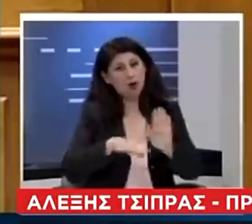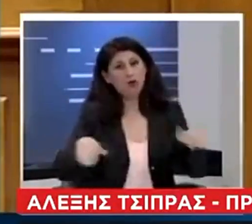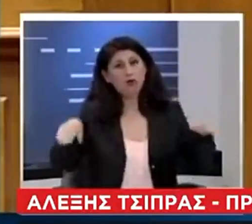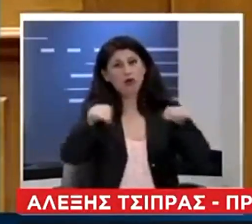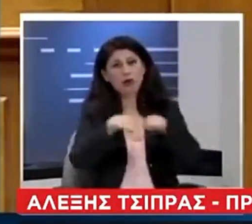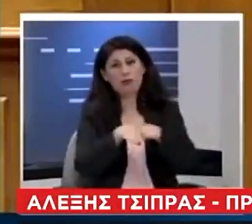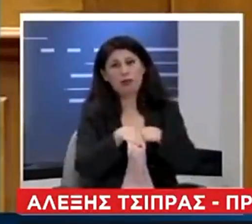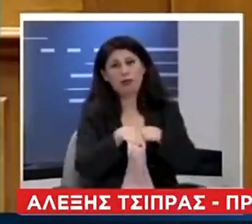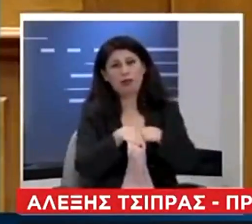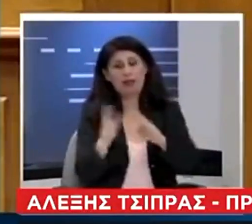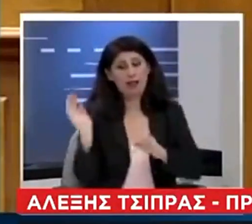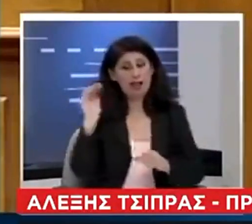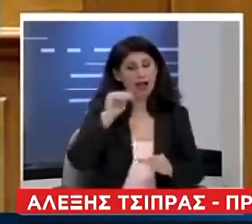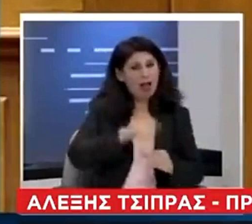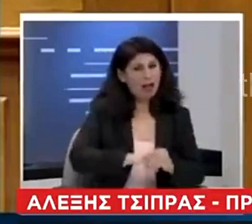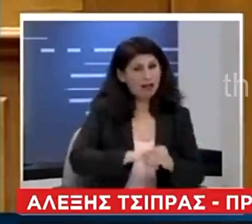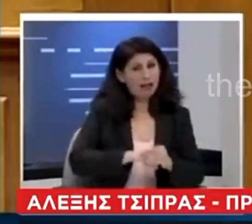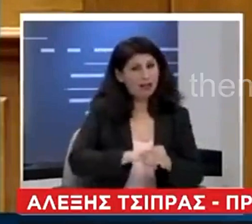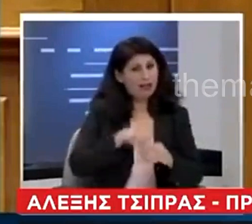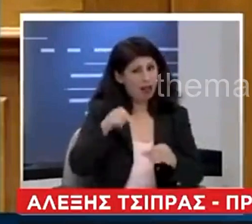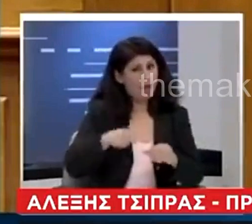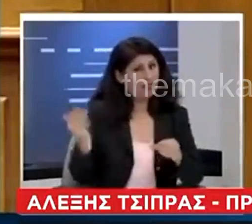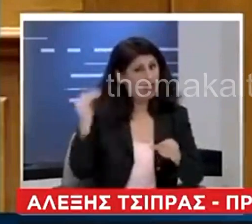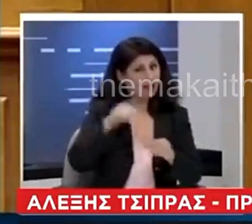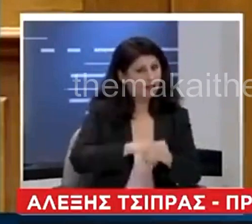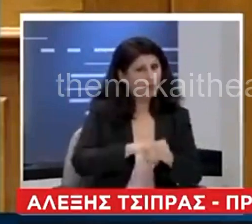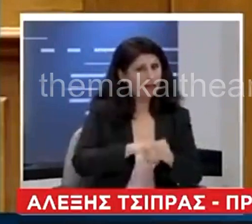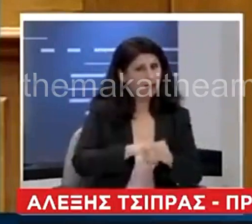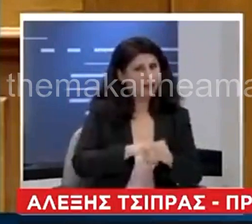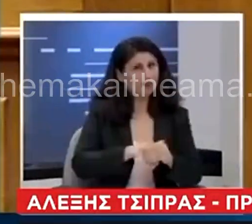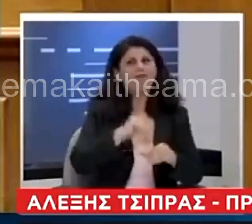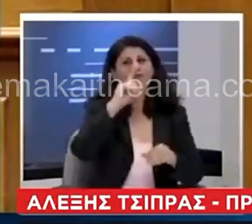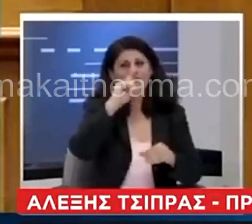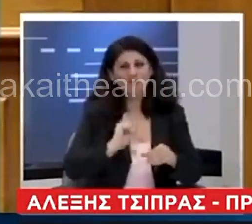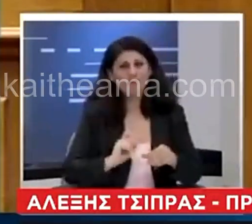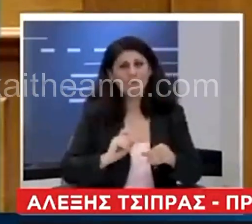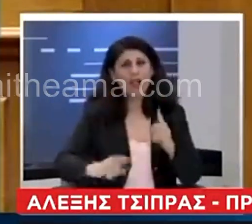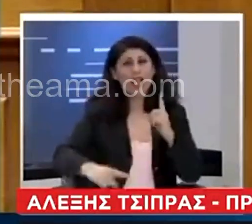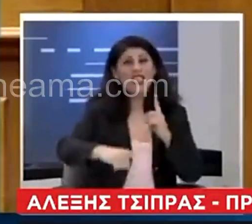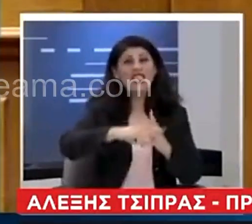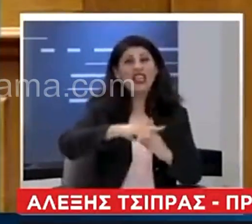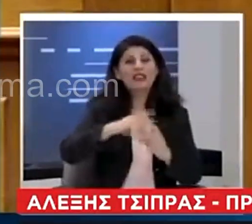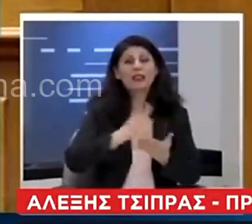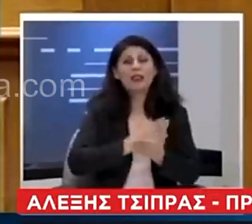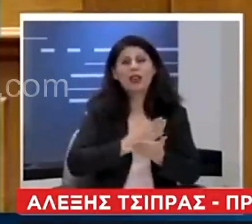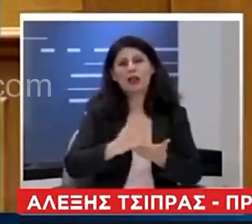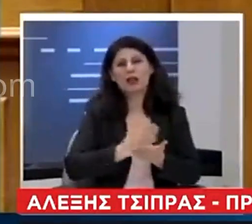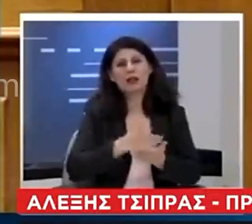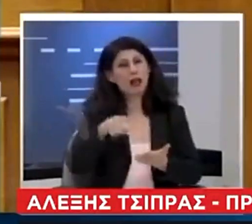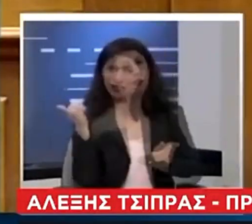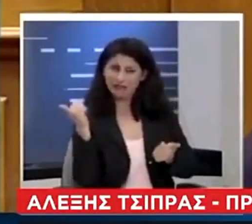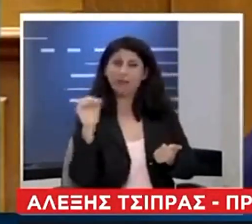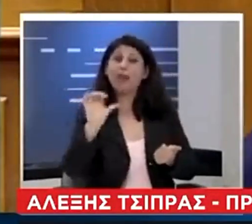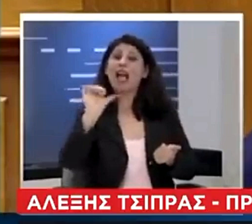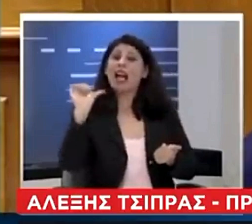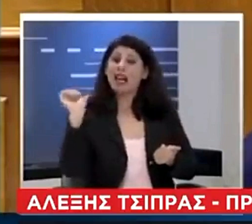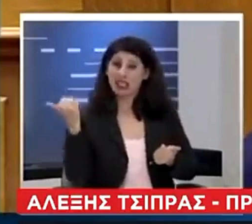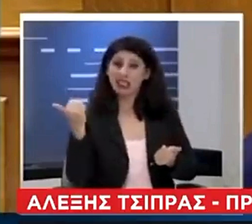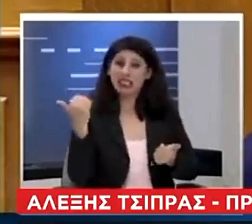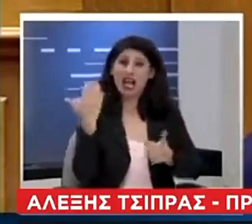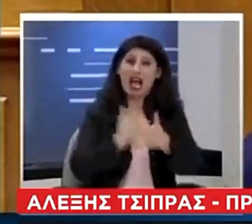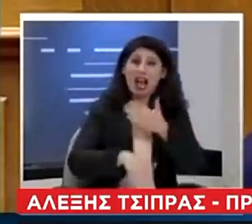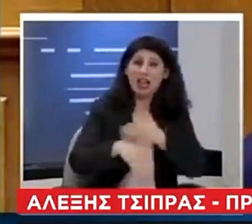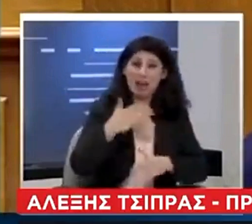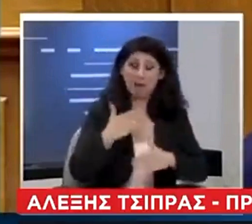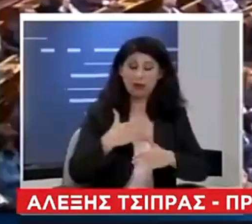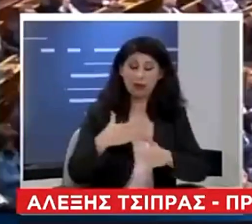ισοτιμίας. Η ένταξη αυτή, κυρίες και κύριοι συνάδελφοι, απαιτεί θετικές διακρίσεις. Αυτή είναι η άποψή μας. Τους ανάπηρους